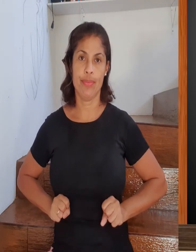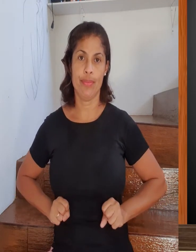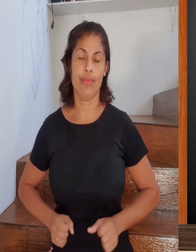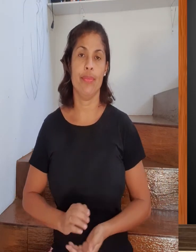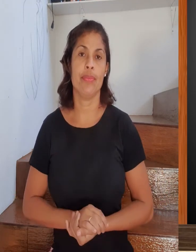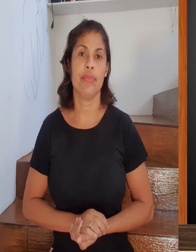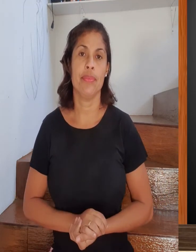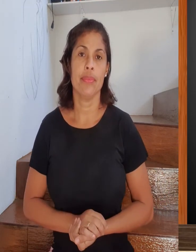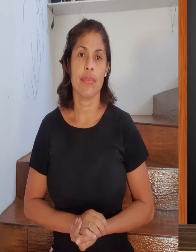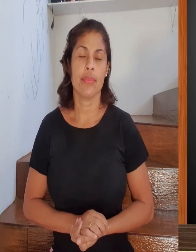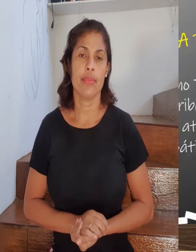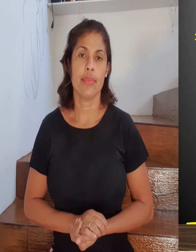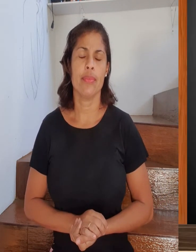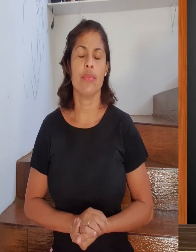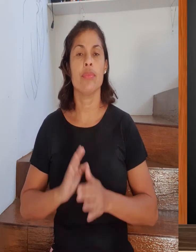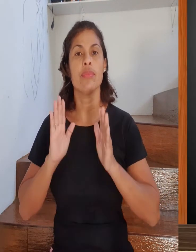absorção.